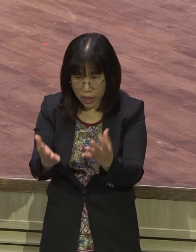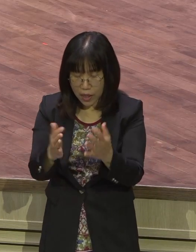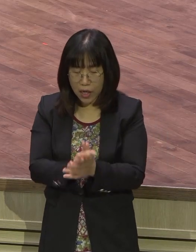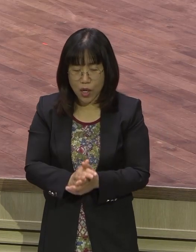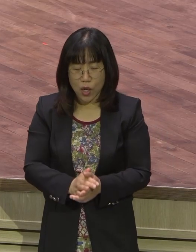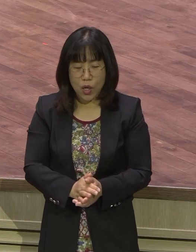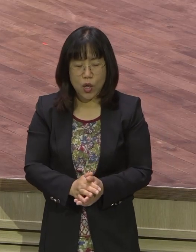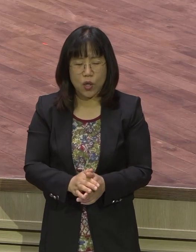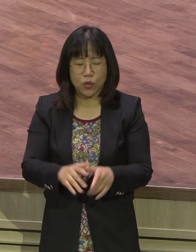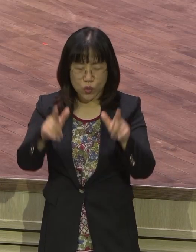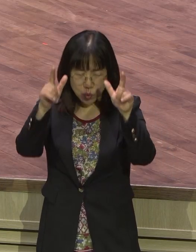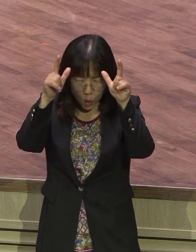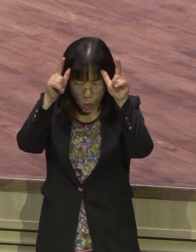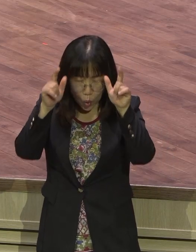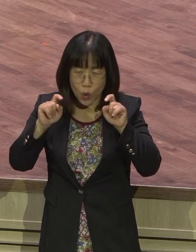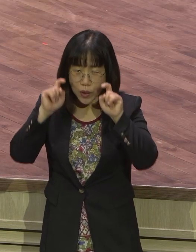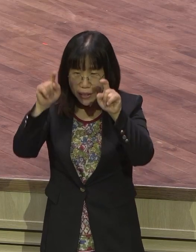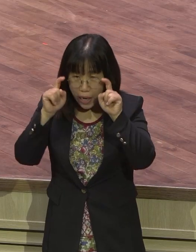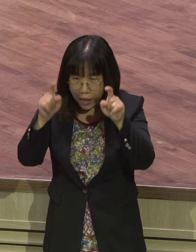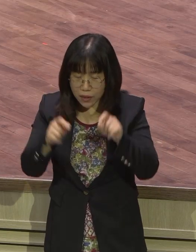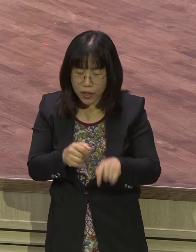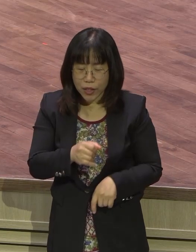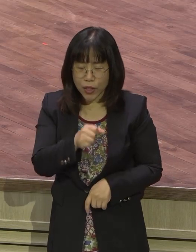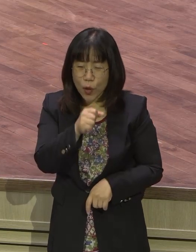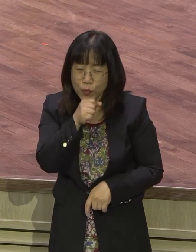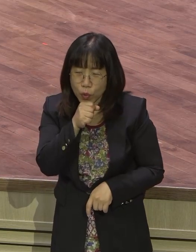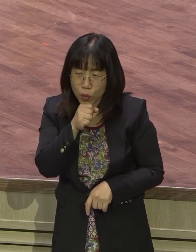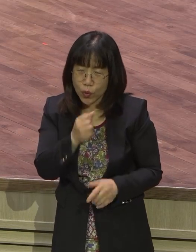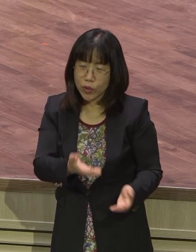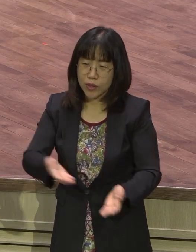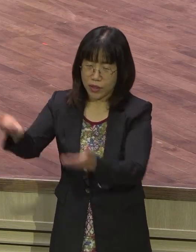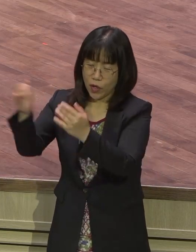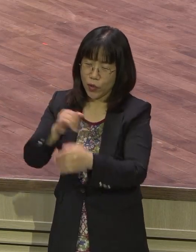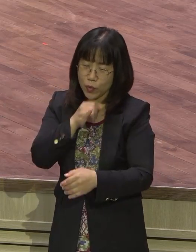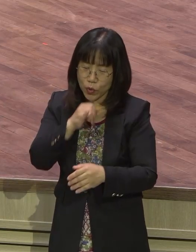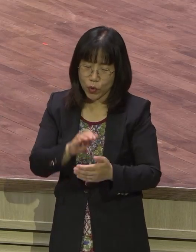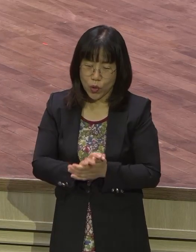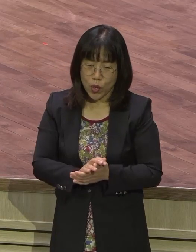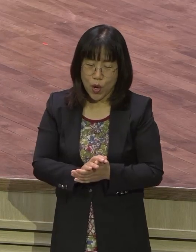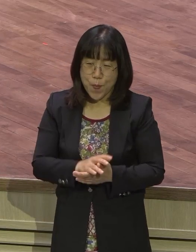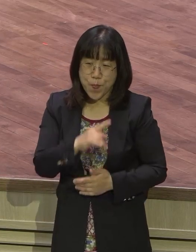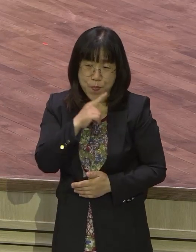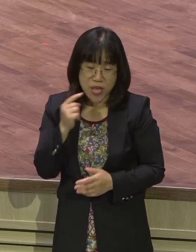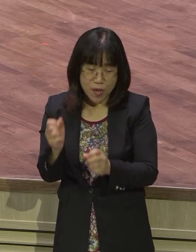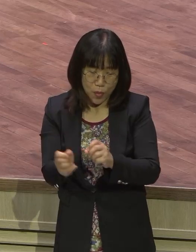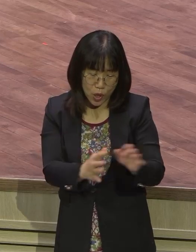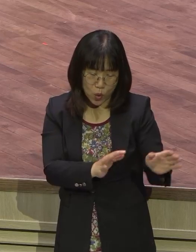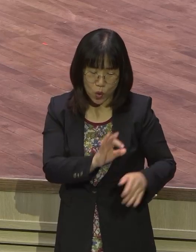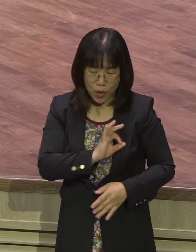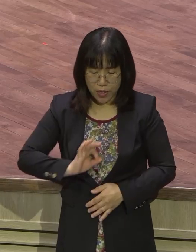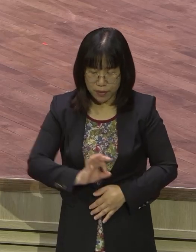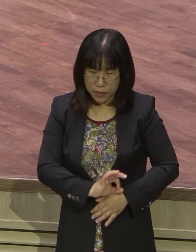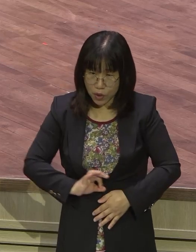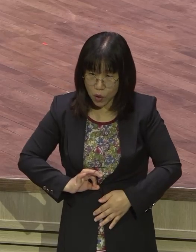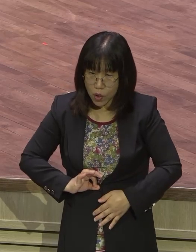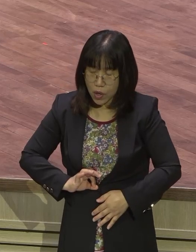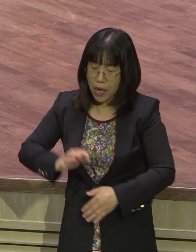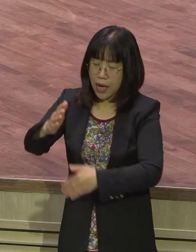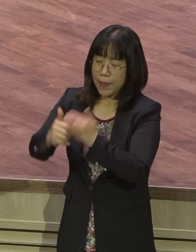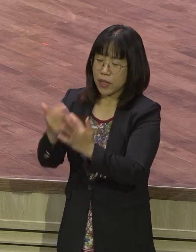염수를 드렸던 제사입니다 화목제 피를 재단 사면에 뿌리고 내장과 기름 등은 재단의